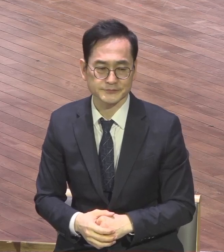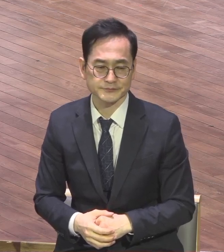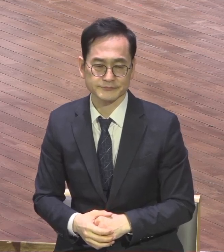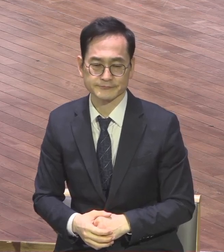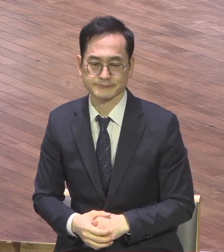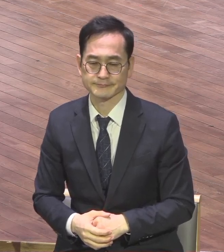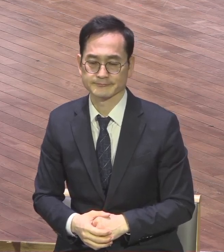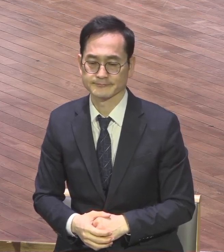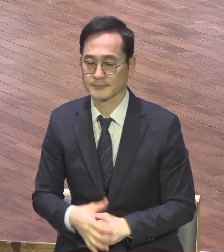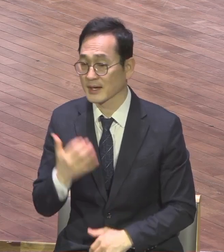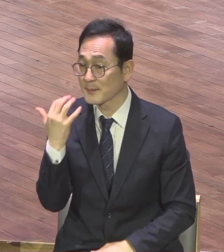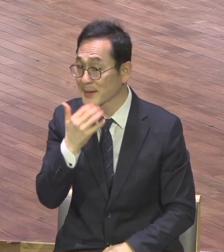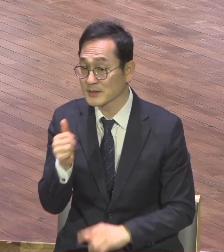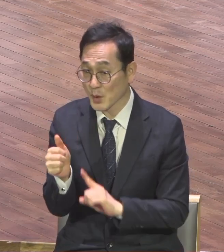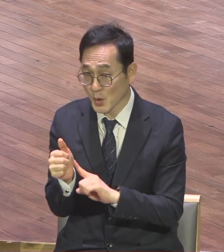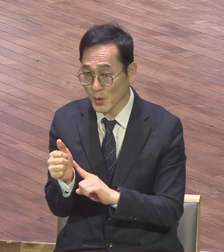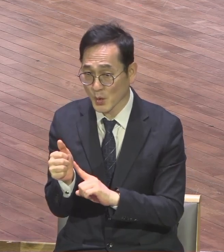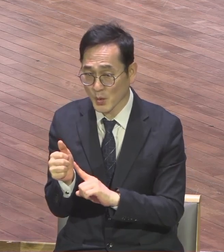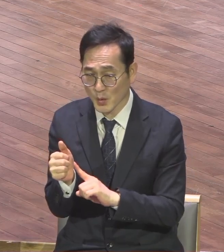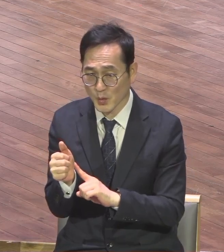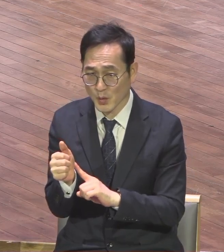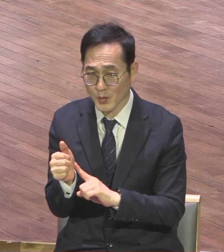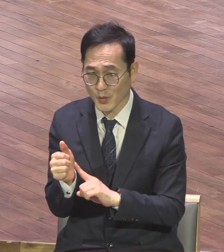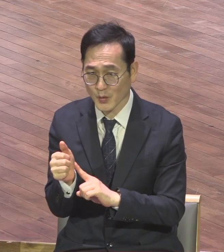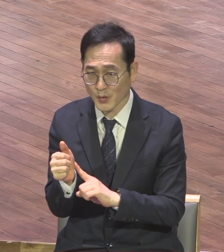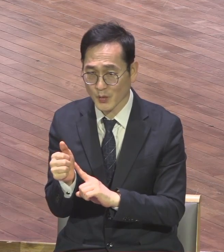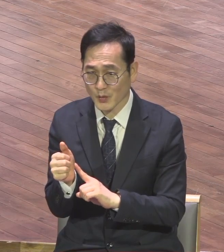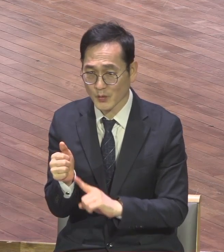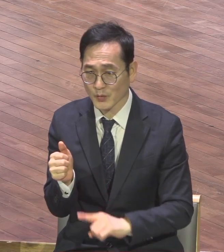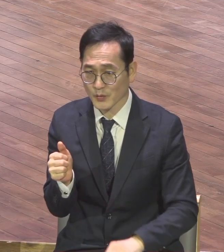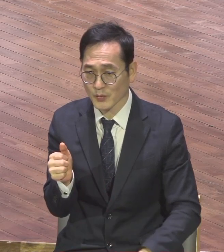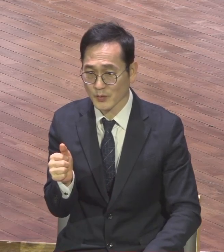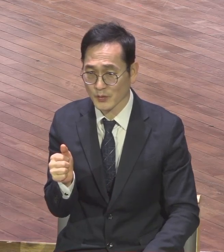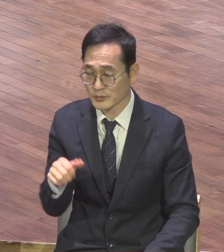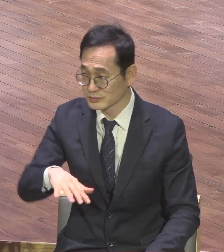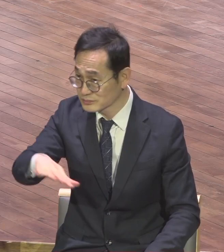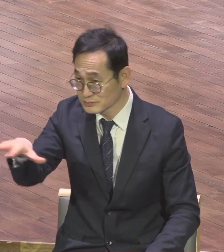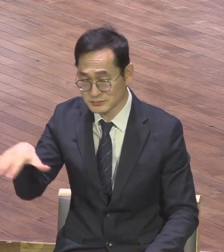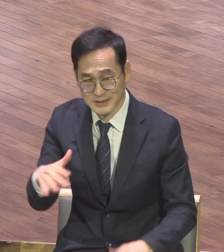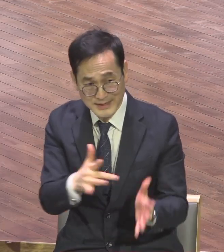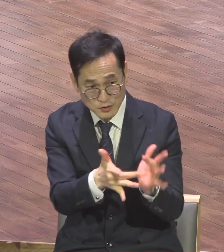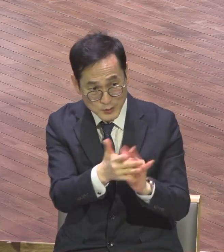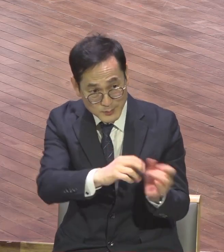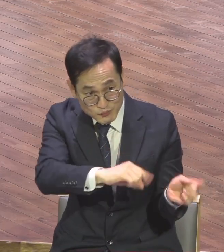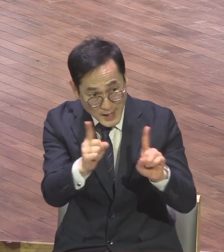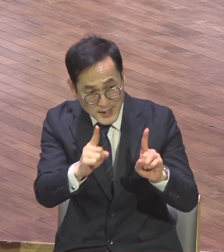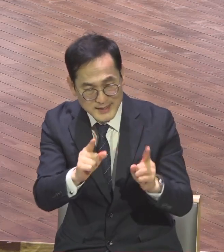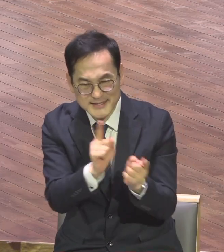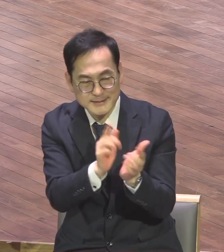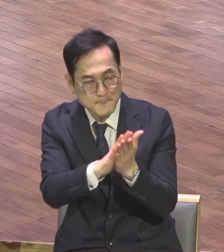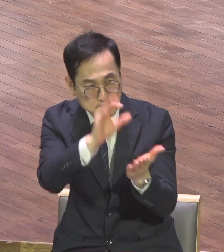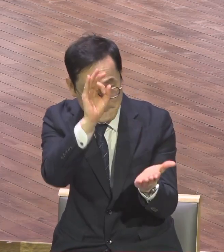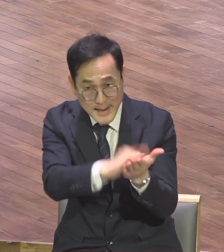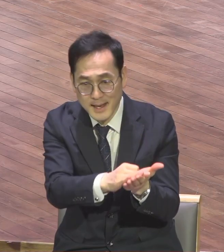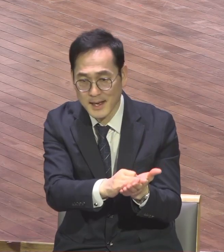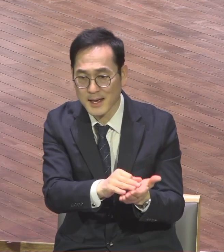베드로는 자신들이 이 일의 증인이라고 예수님의 이 부활을 직접